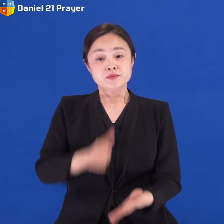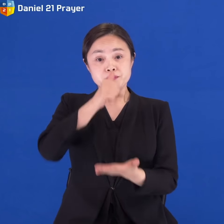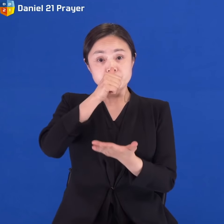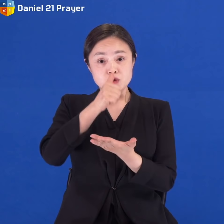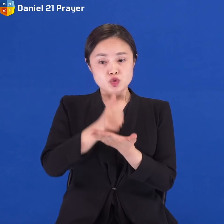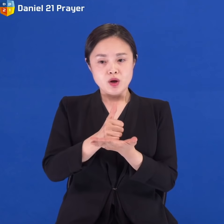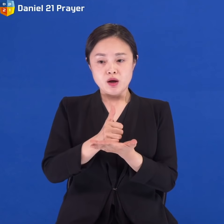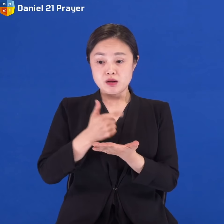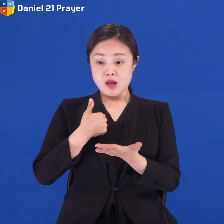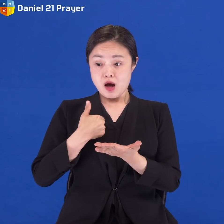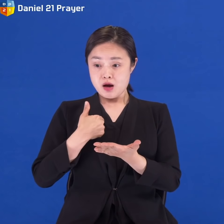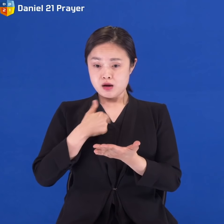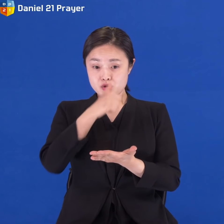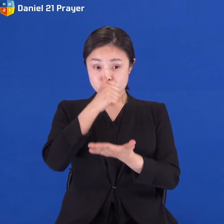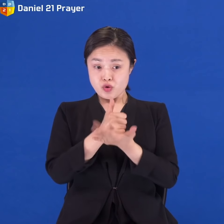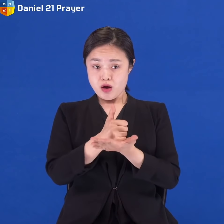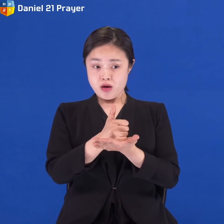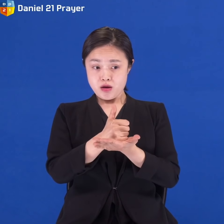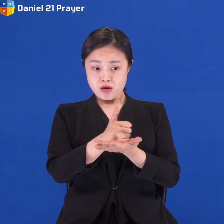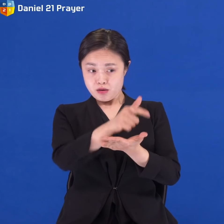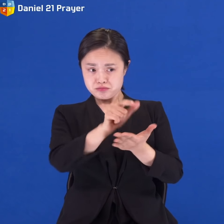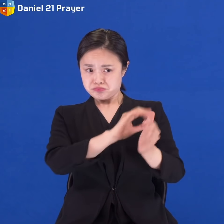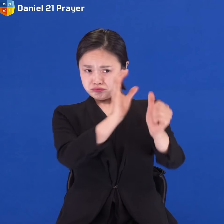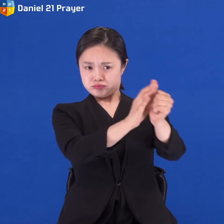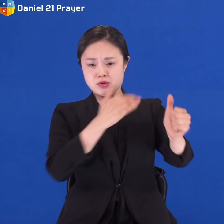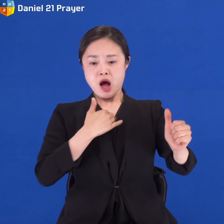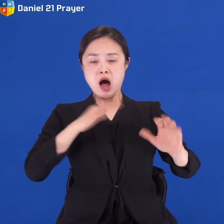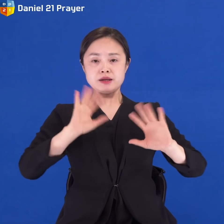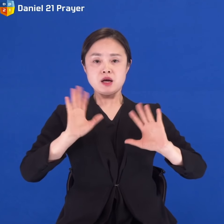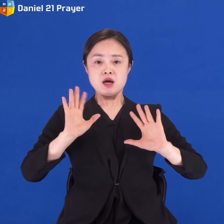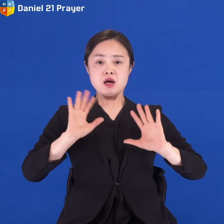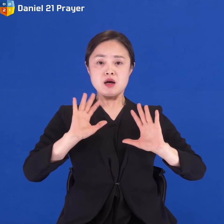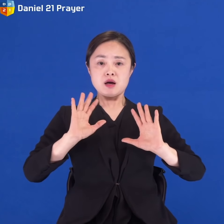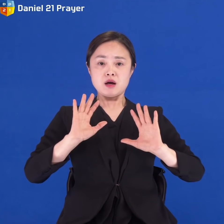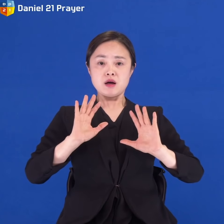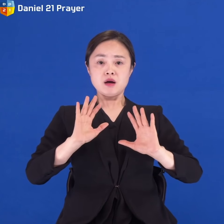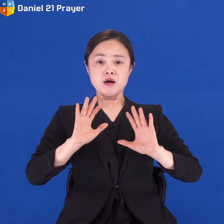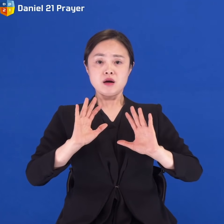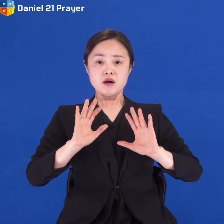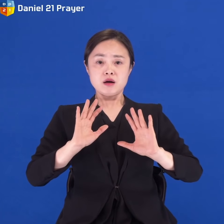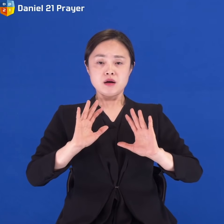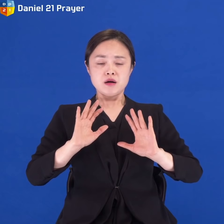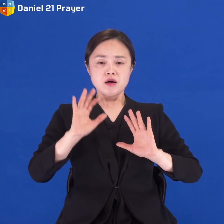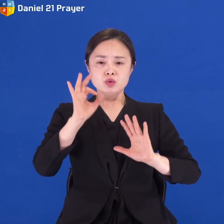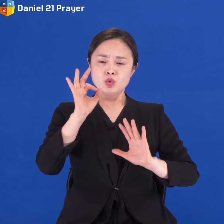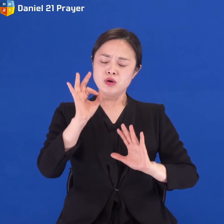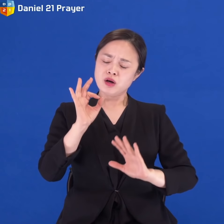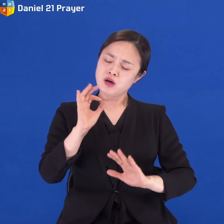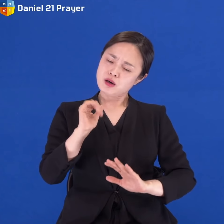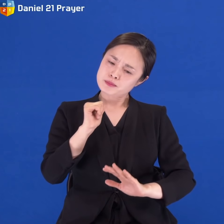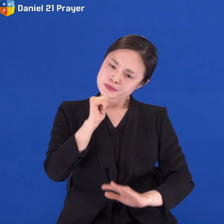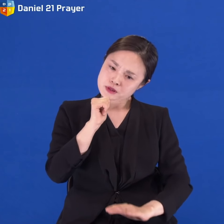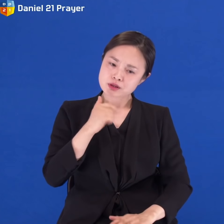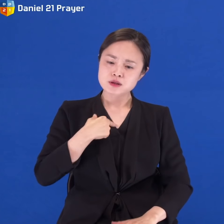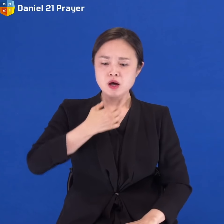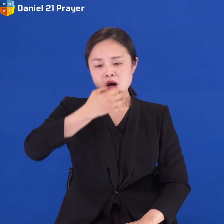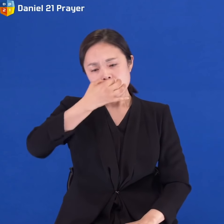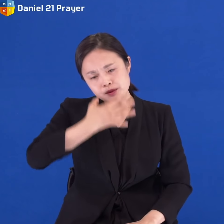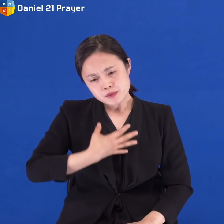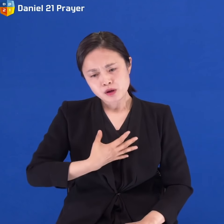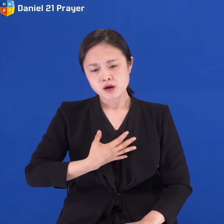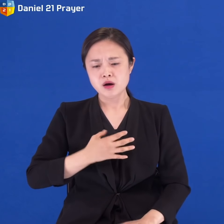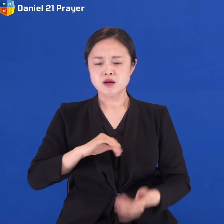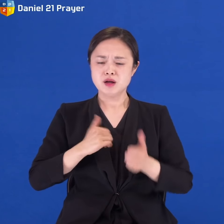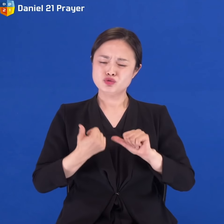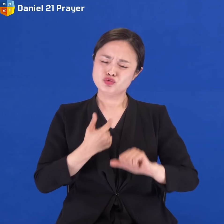잘못이라고 알았기 때문에 돈이 없다, 너무 힘들다, 죽고 싶다, 나 좀 쉬게